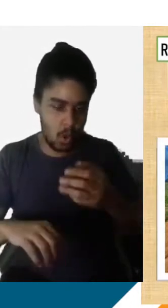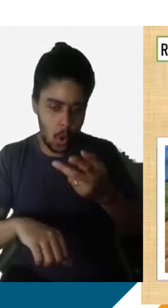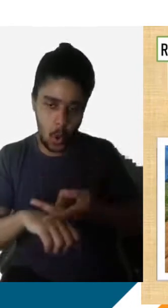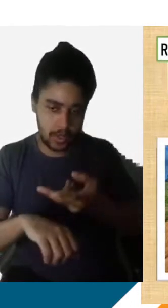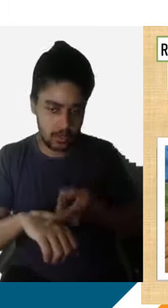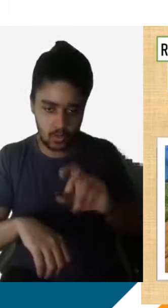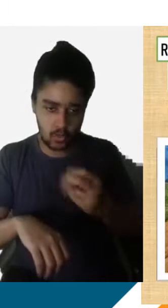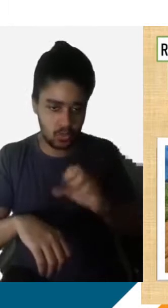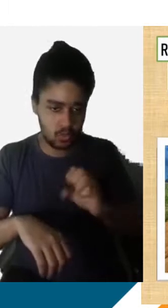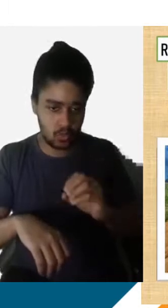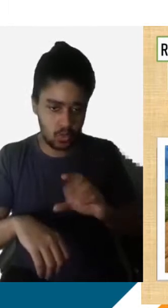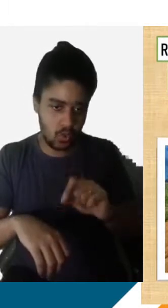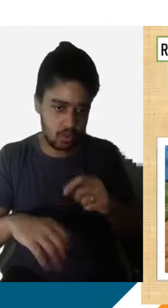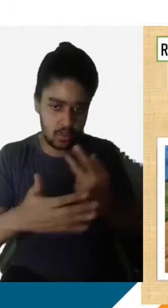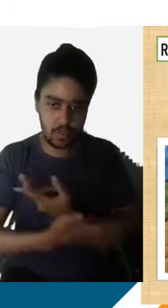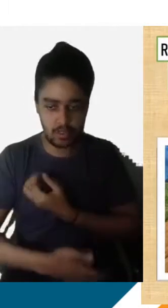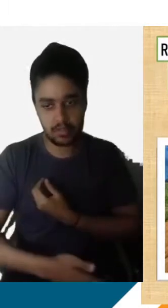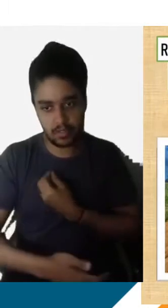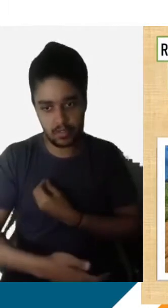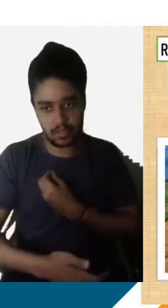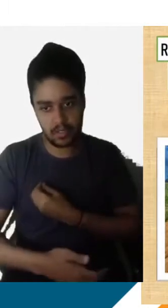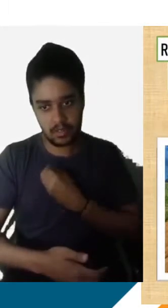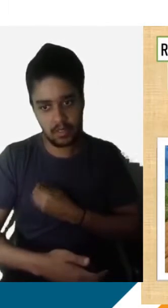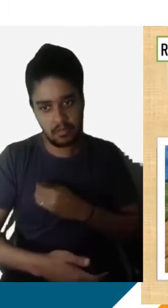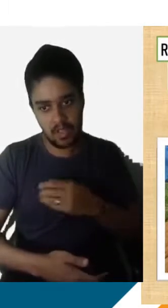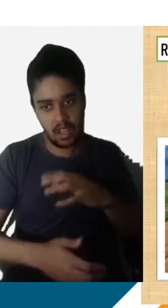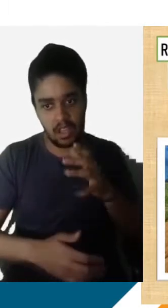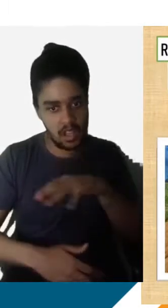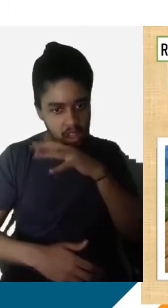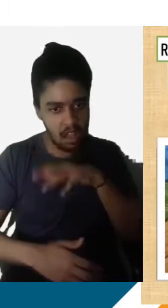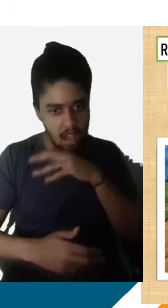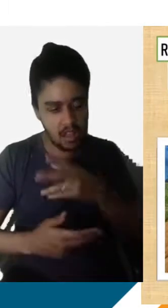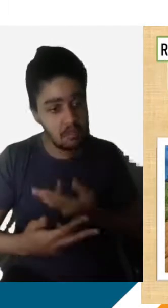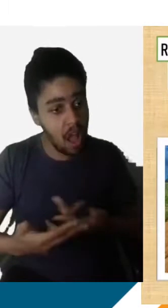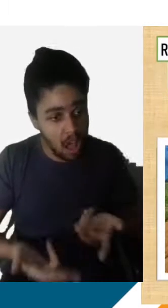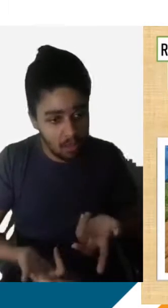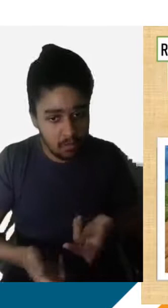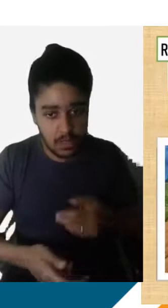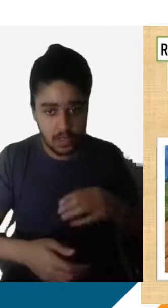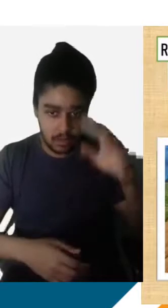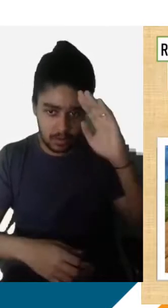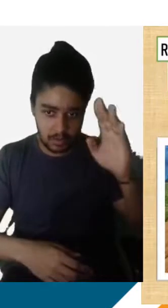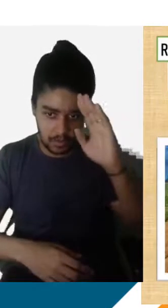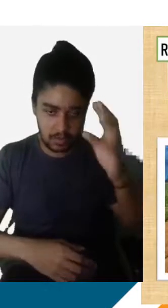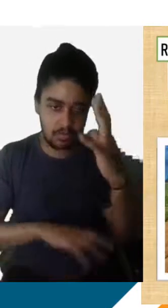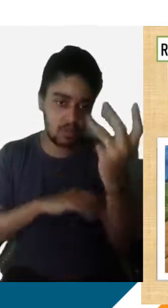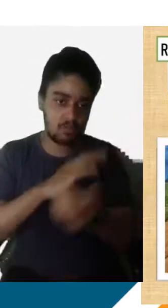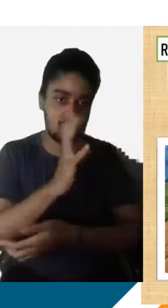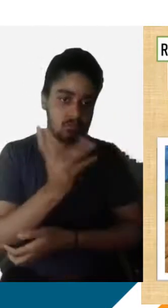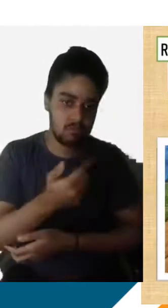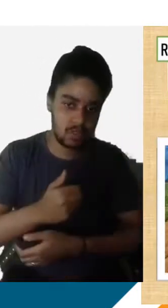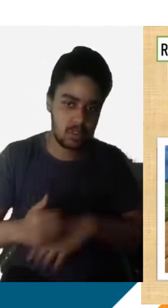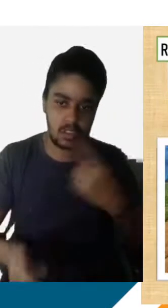de uma rocha ou de um solo por seres vivos, por bactérias, animais, mas principalmente por